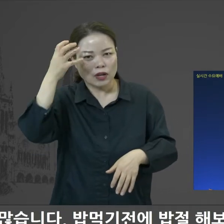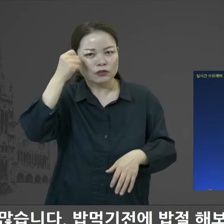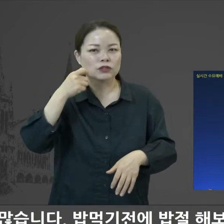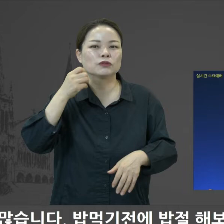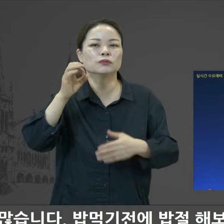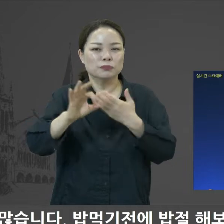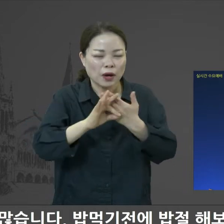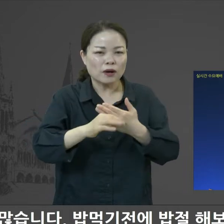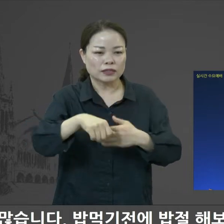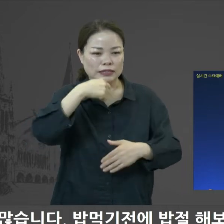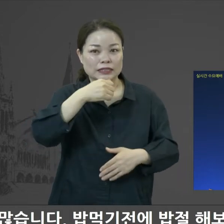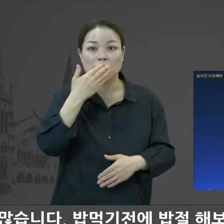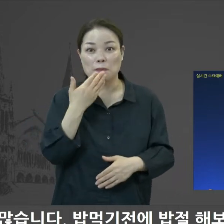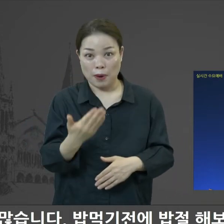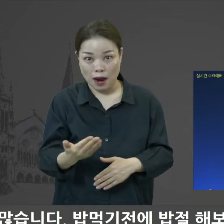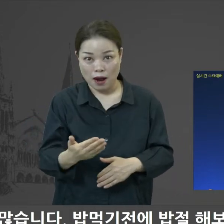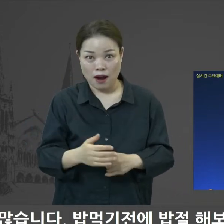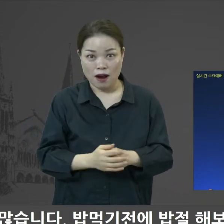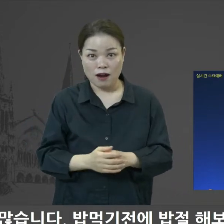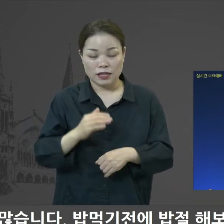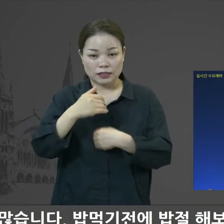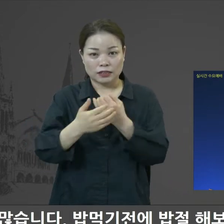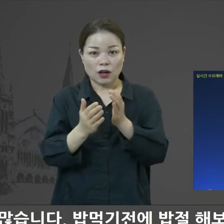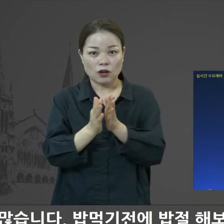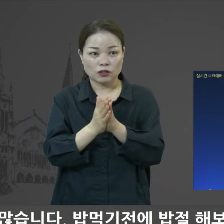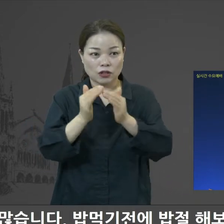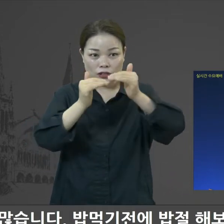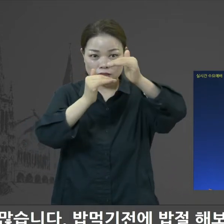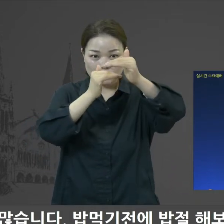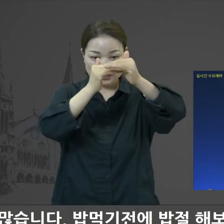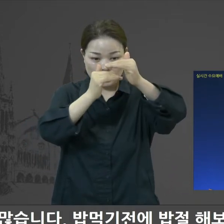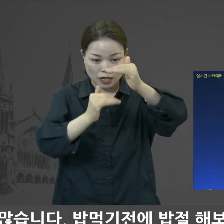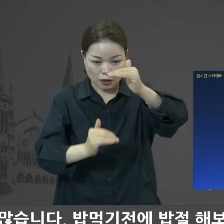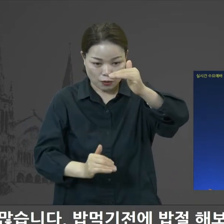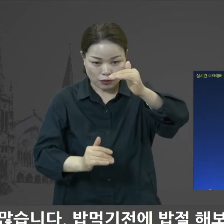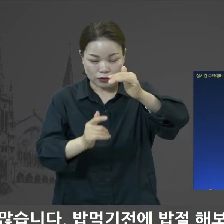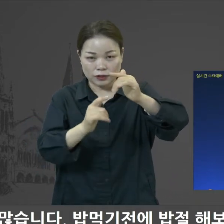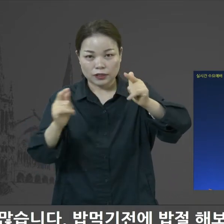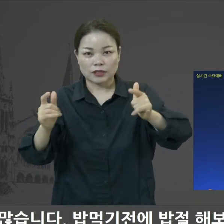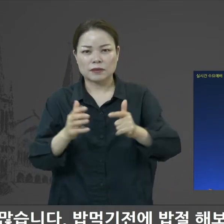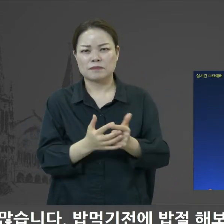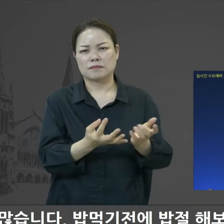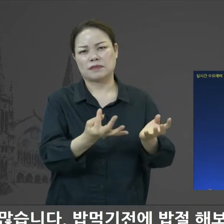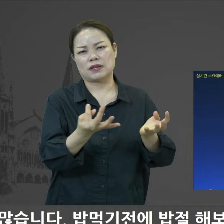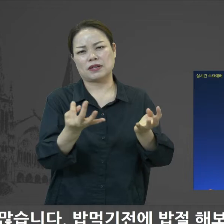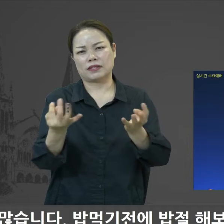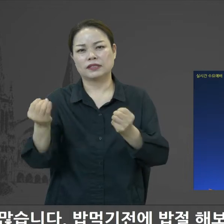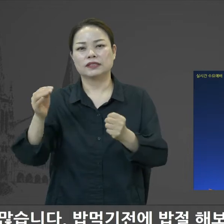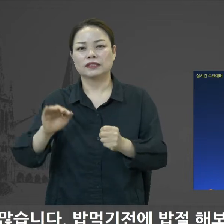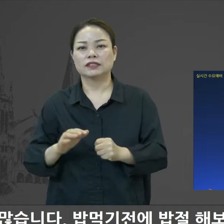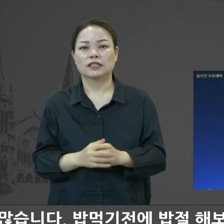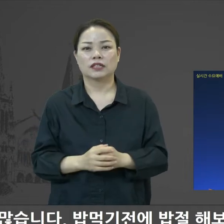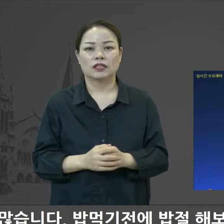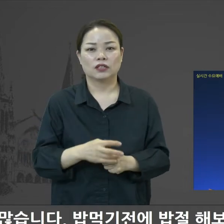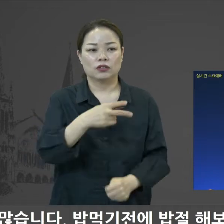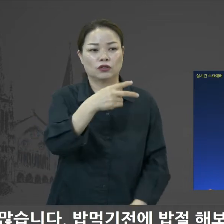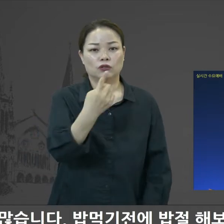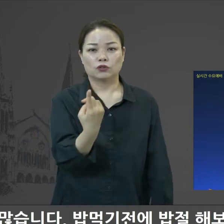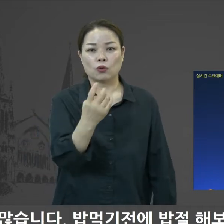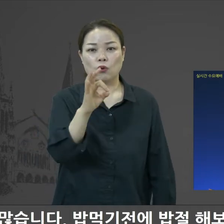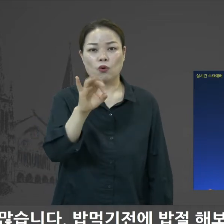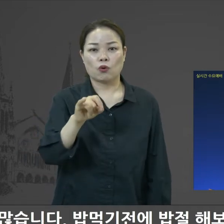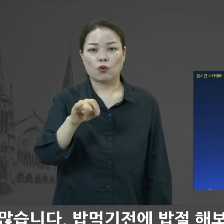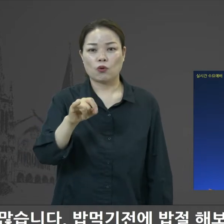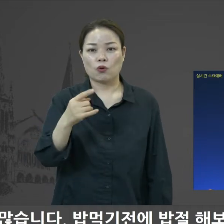겁니다. 그만큼 성경의 내용들, 정보들, 데이터들이 정말 많이 있는데 도올과 우리가 다른